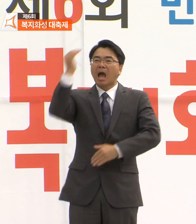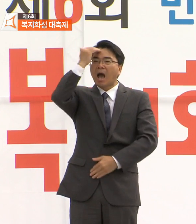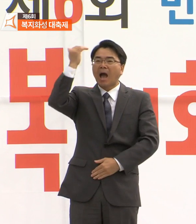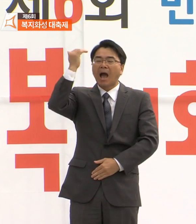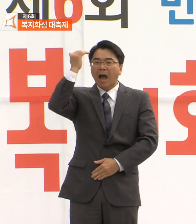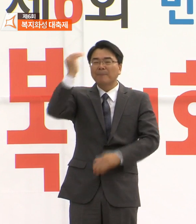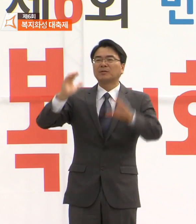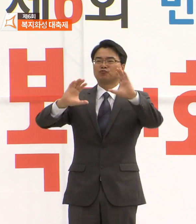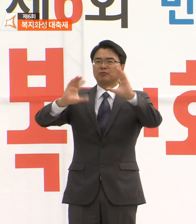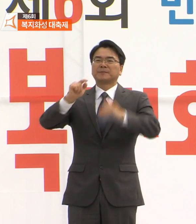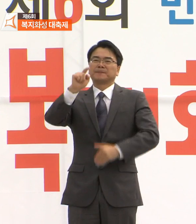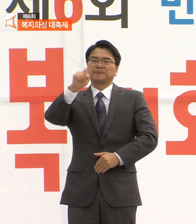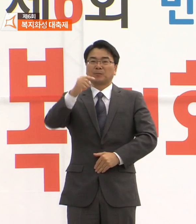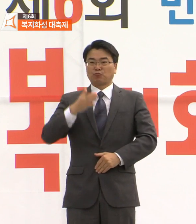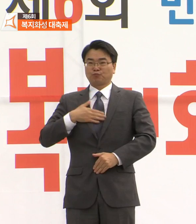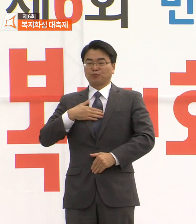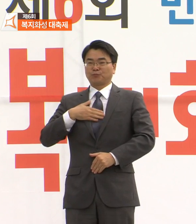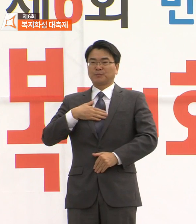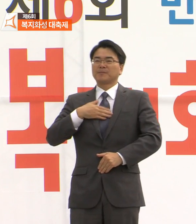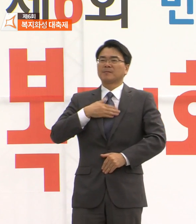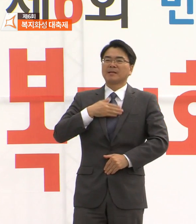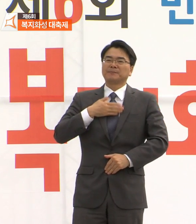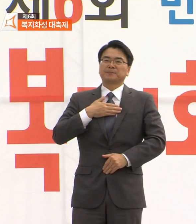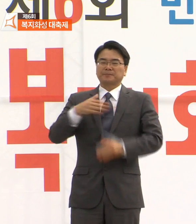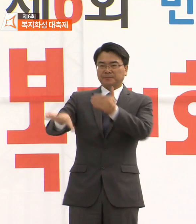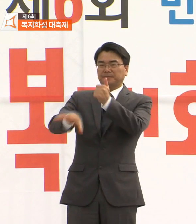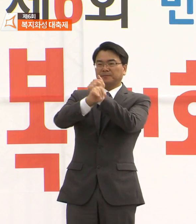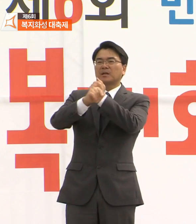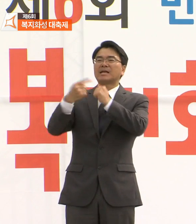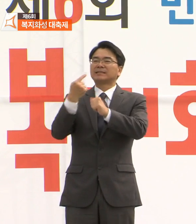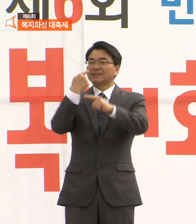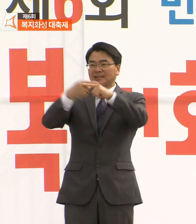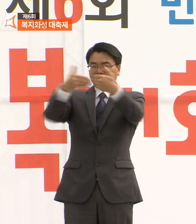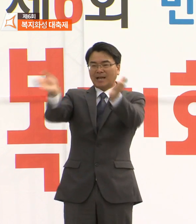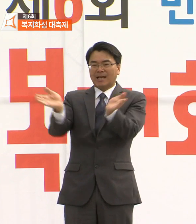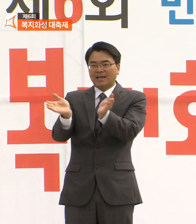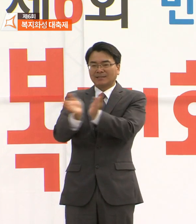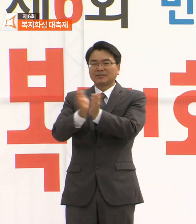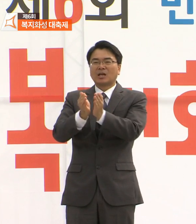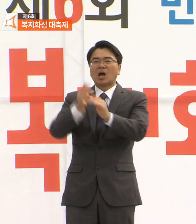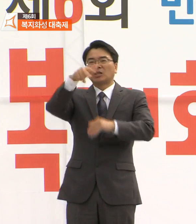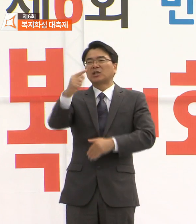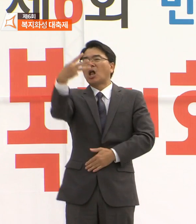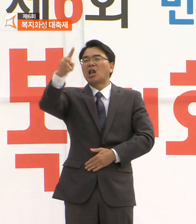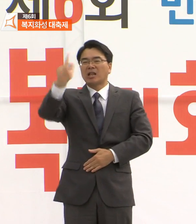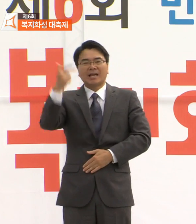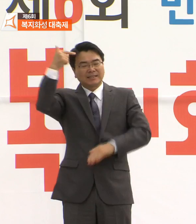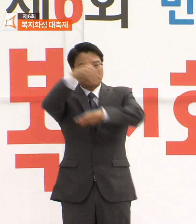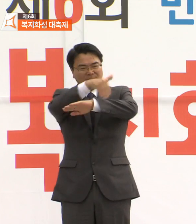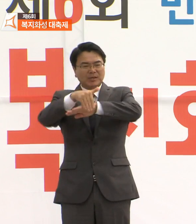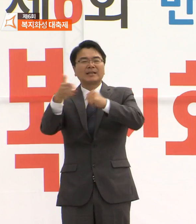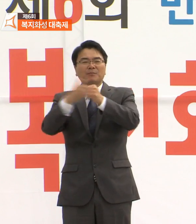대한민국 저희가 제가 지금 당에서 전략기획위원장이라고 하는 직을 맡아가지고 여론조 대여론조나 현안에 대한 여론조사 같은